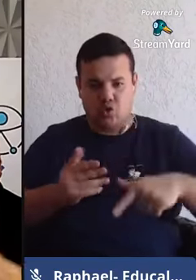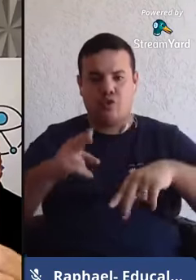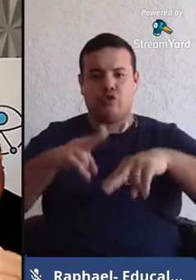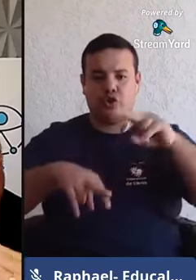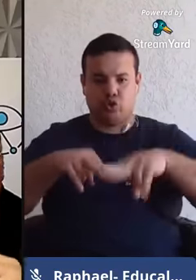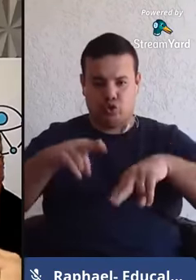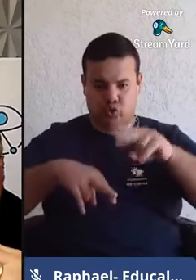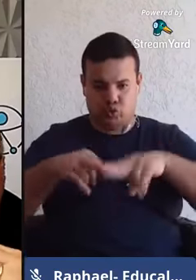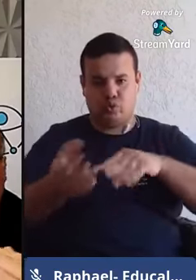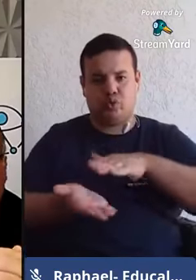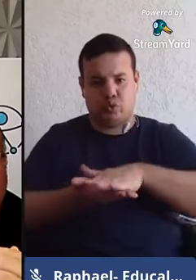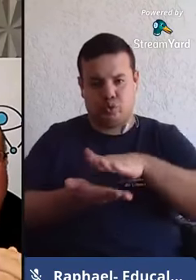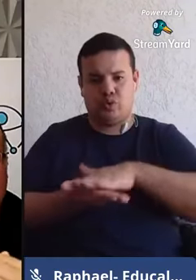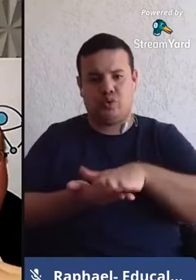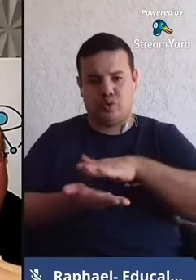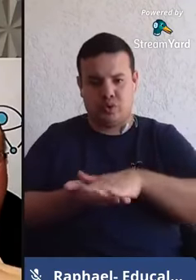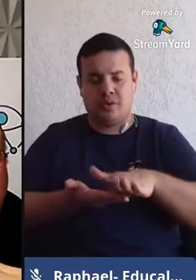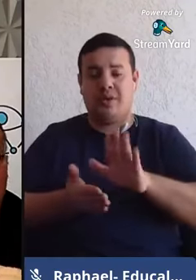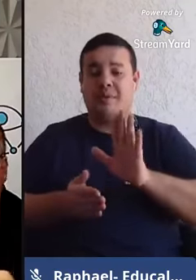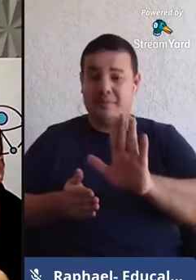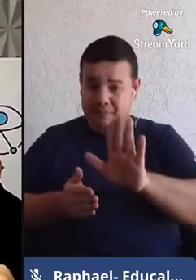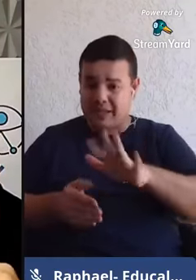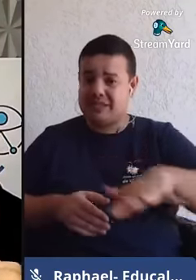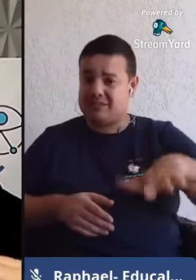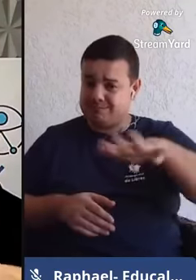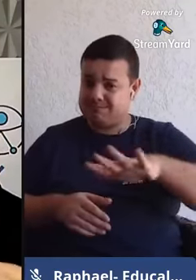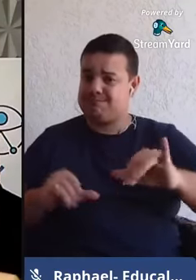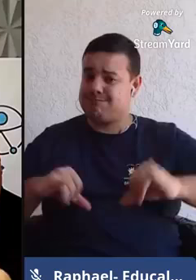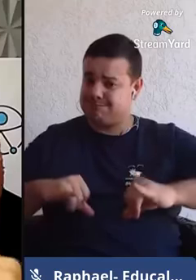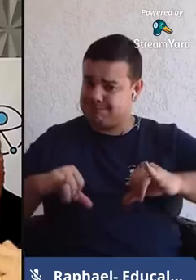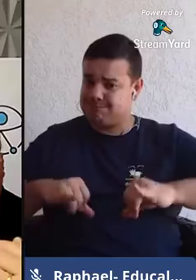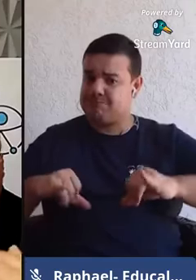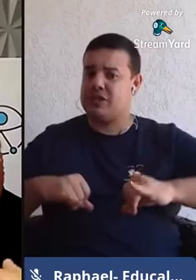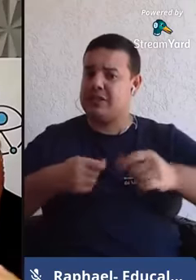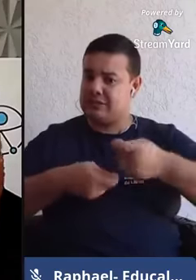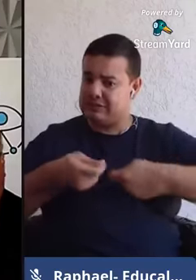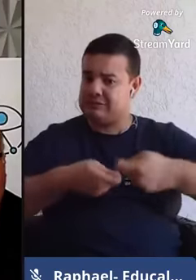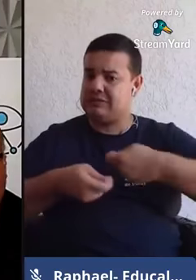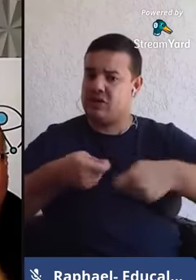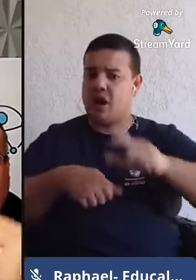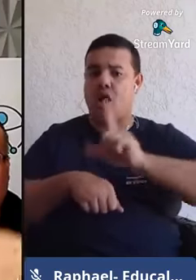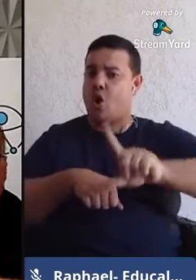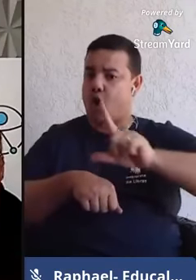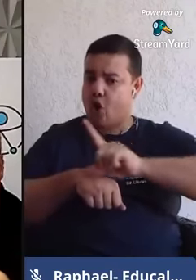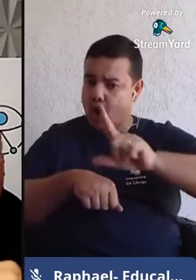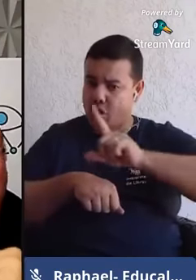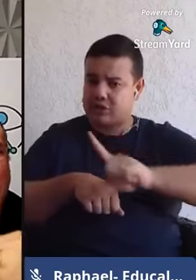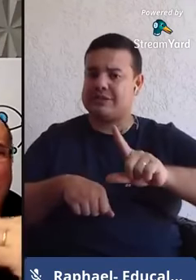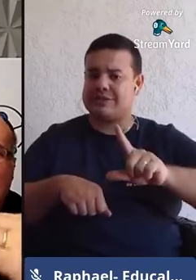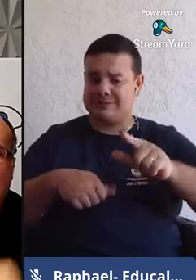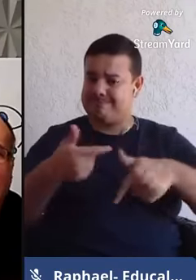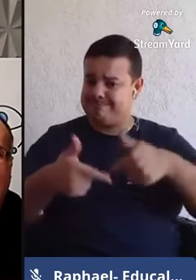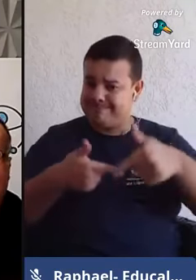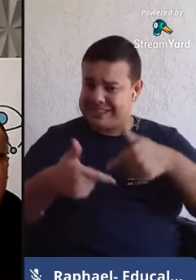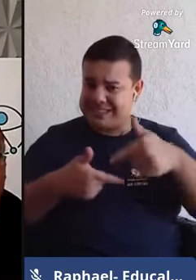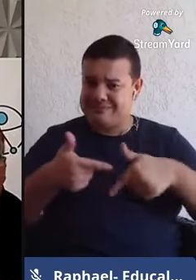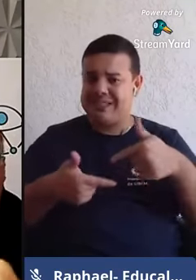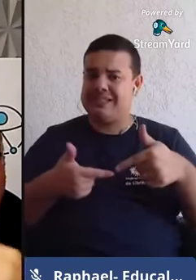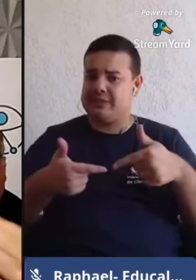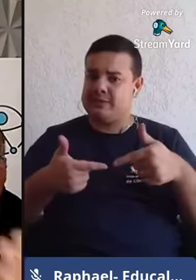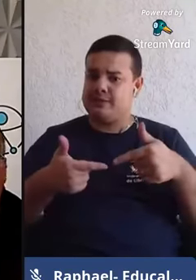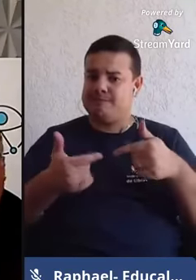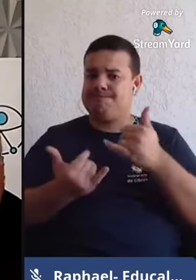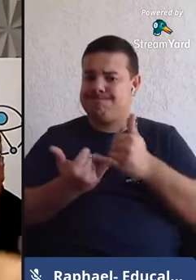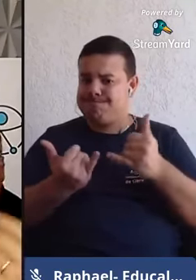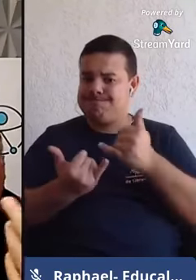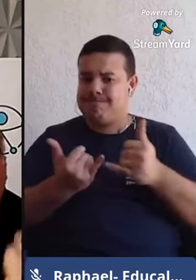junho, mas o mercado está muito sentido, Cid. O mercado sentiu demais, as lojas estão funcionando a meio pau,